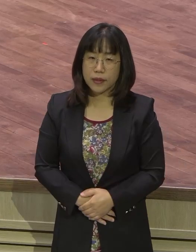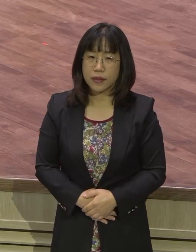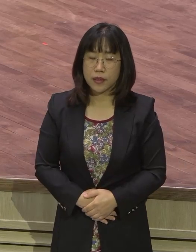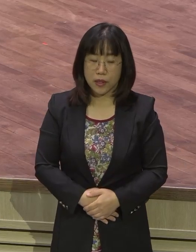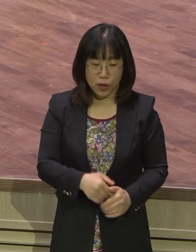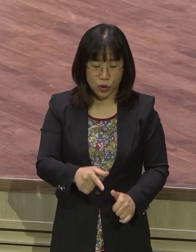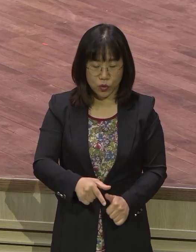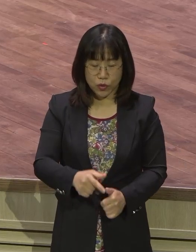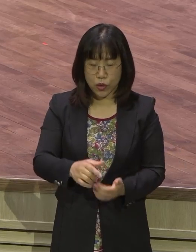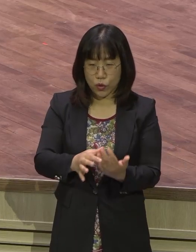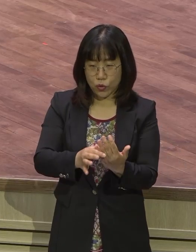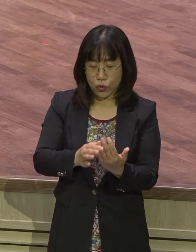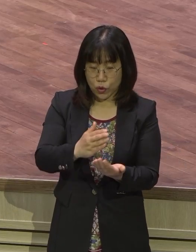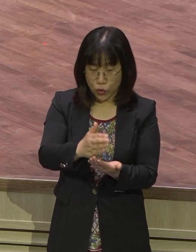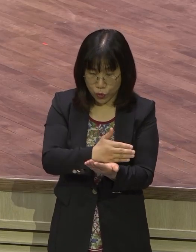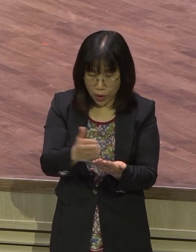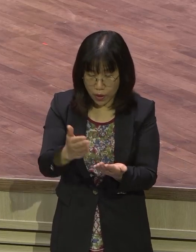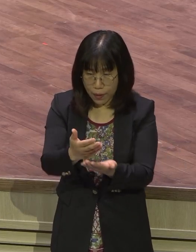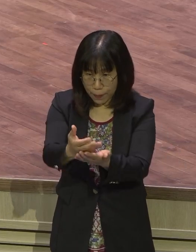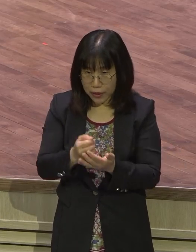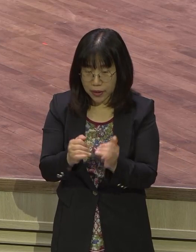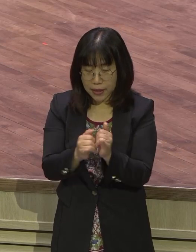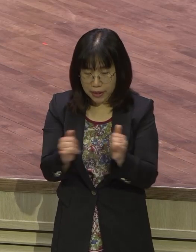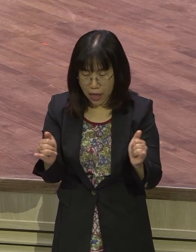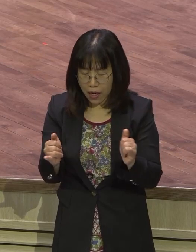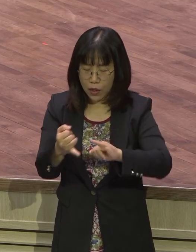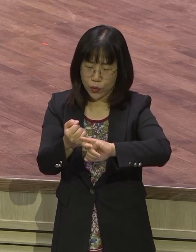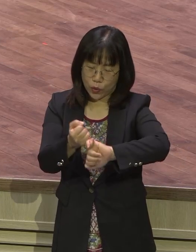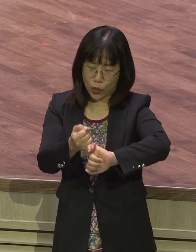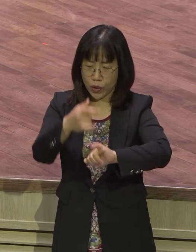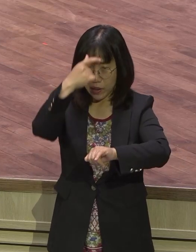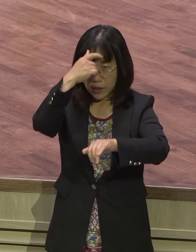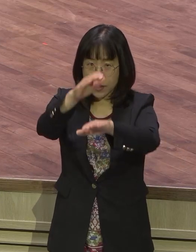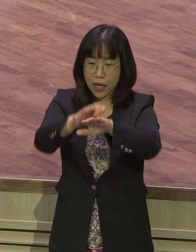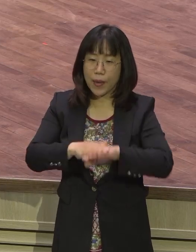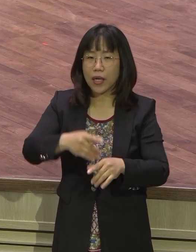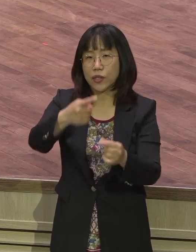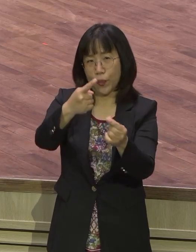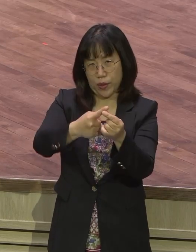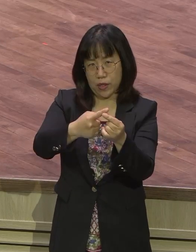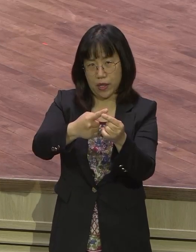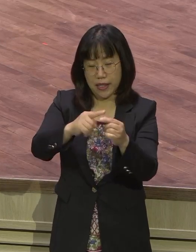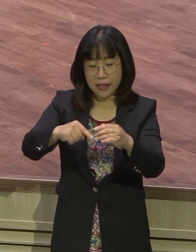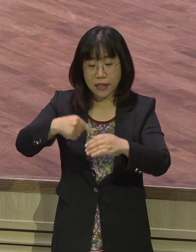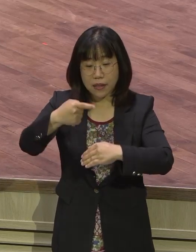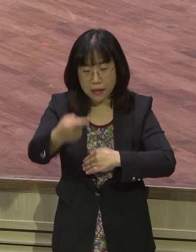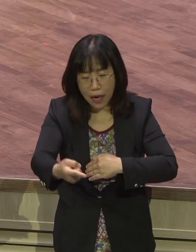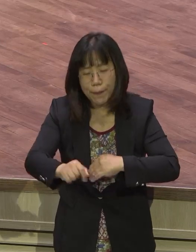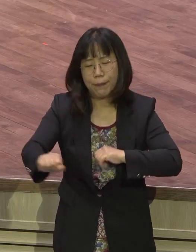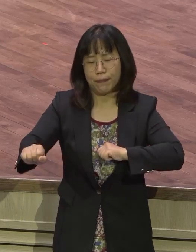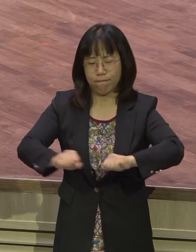구별된 자의 특징은 예배거든요. 예배가 우선되고 그 다음에 일하라는 얘기예요.